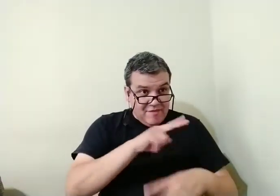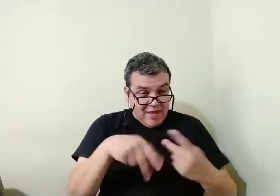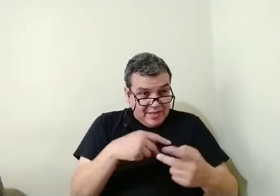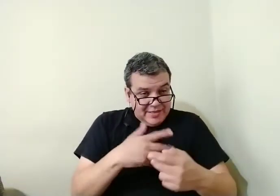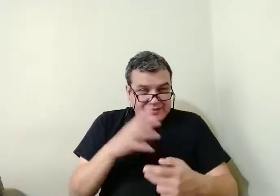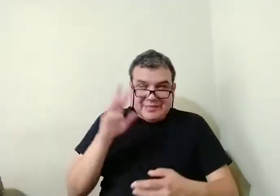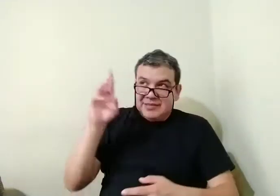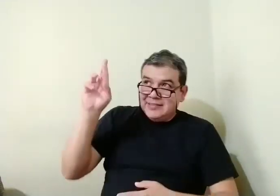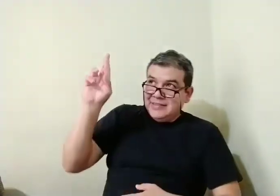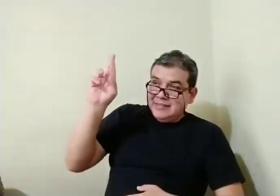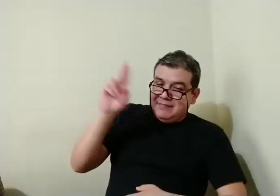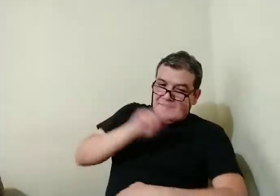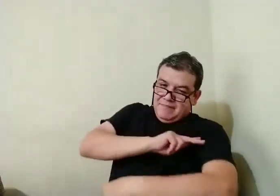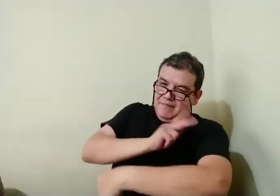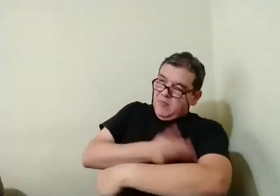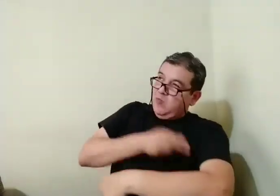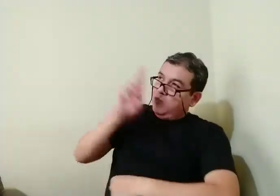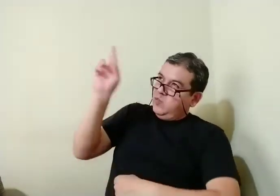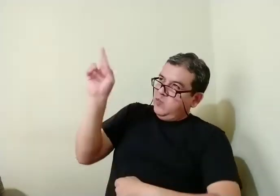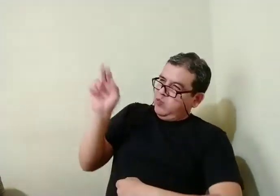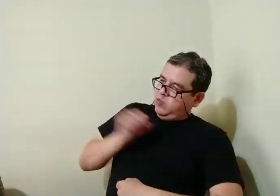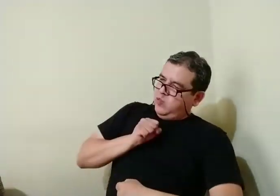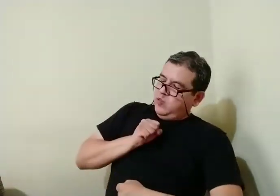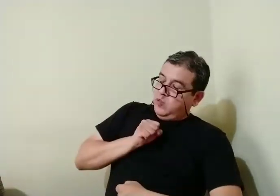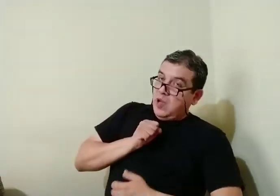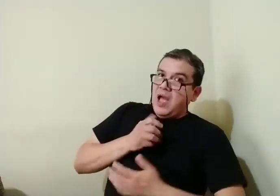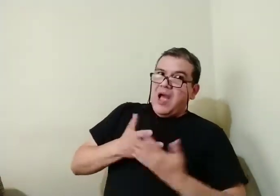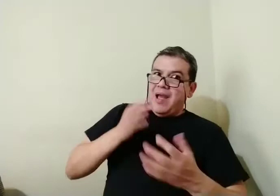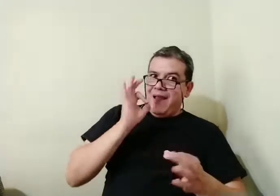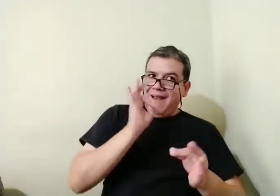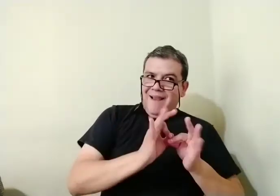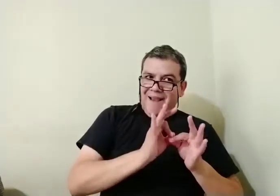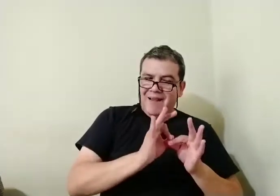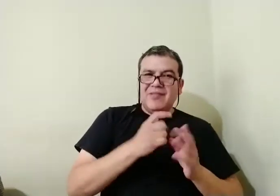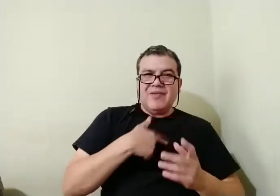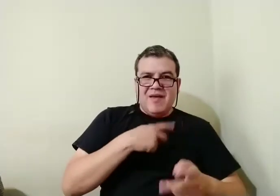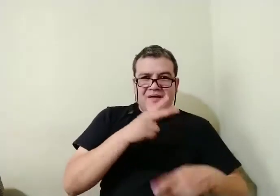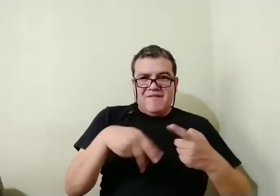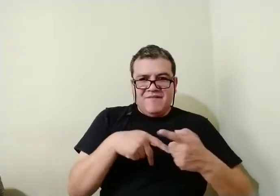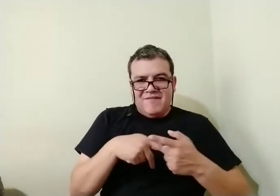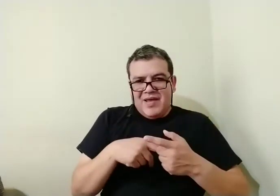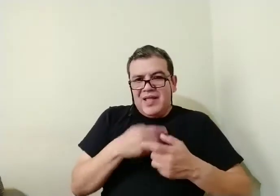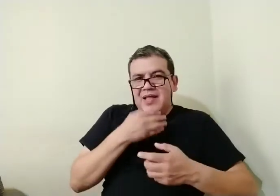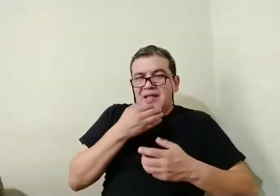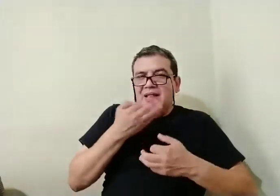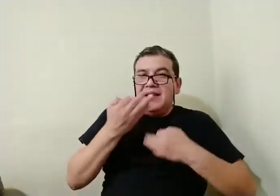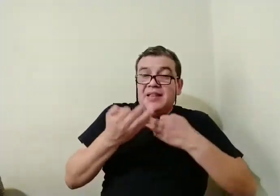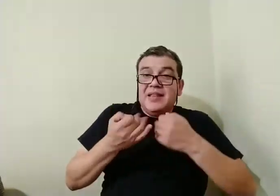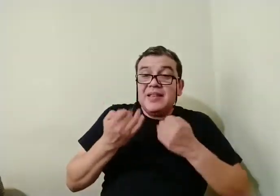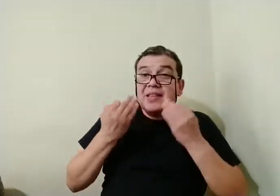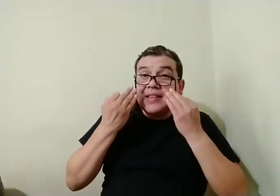Jerusalén, en toda Judea, en Samaria y hasta lo último de la